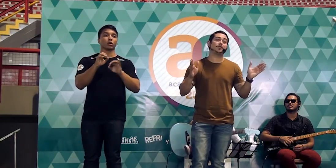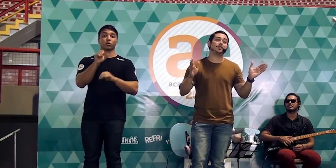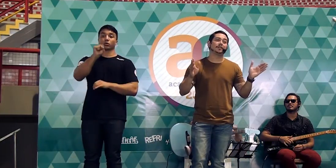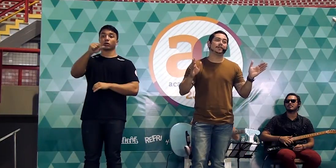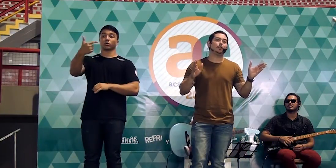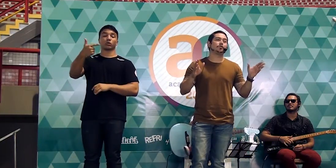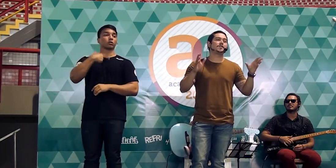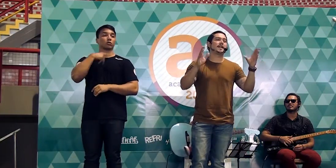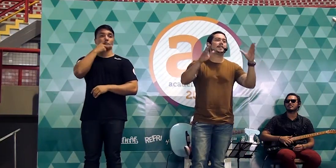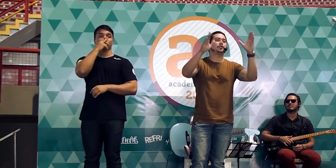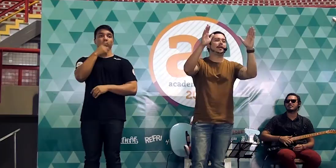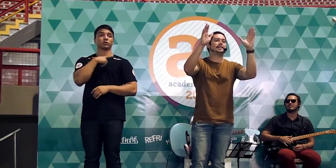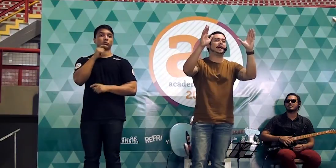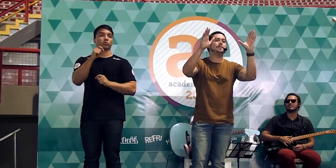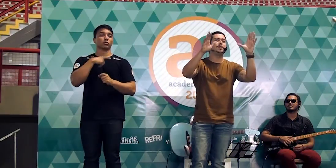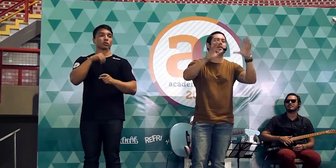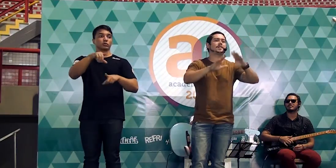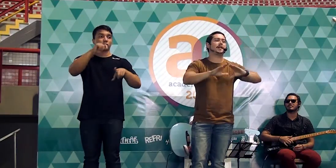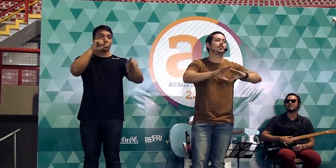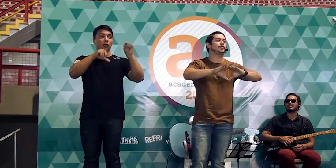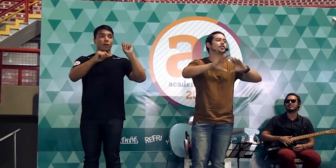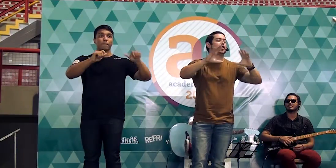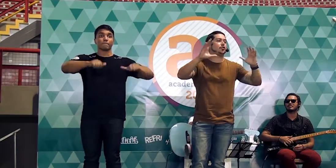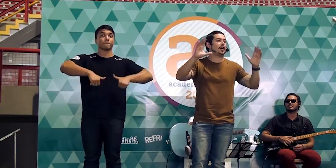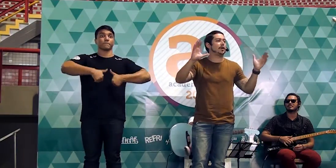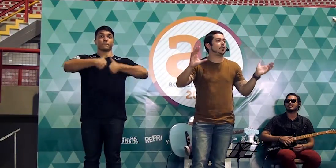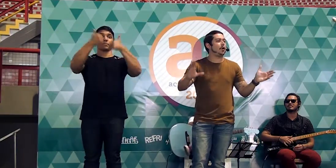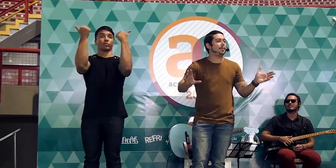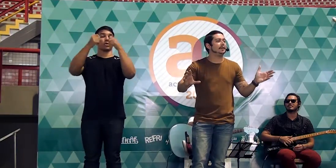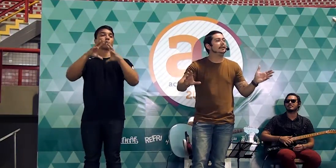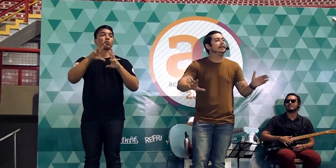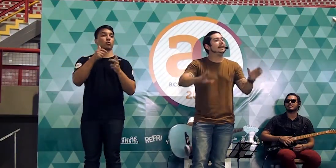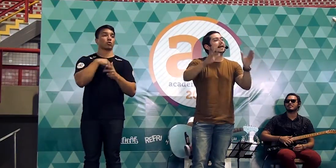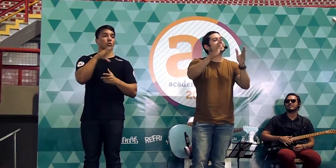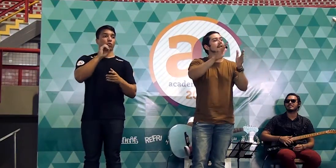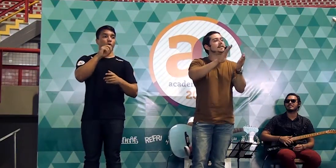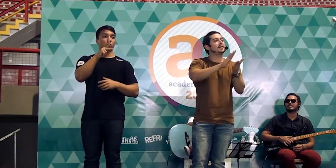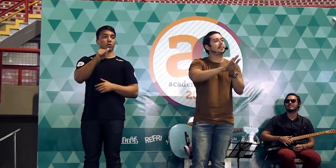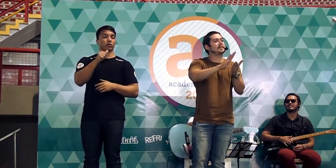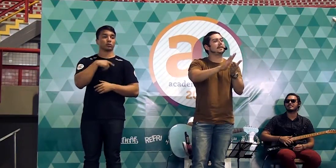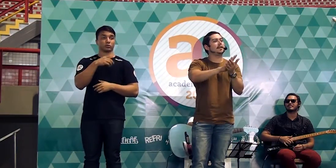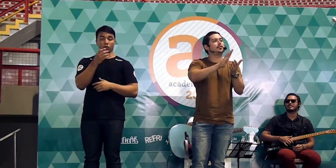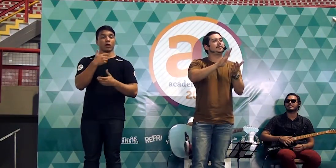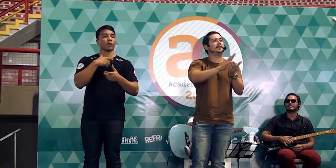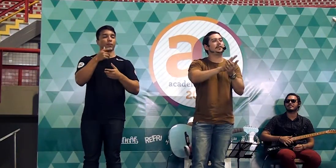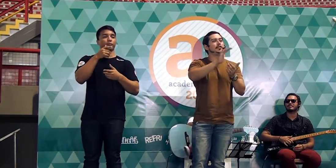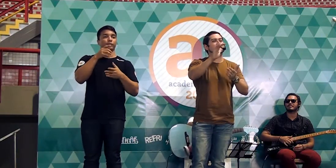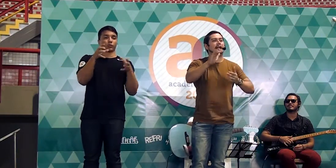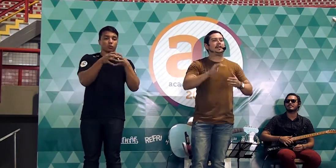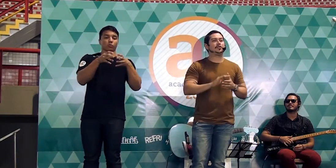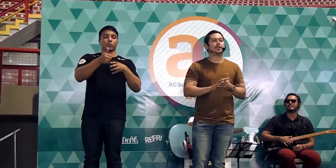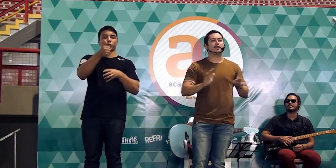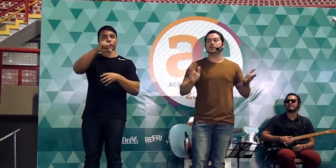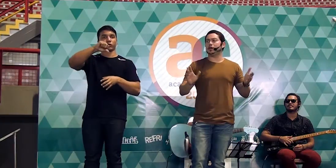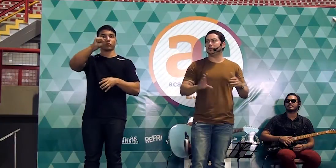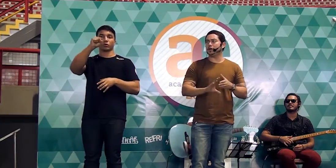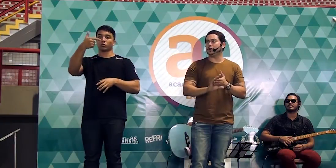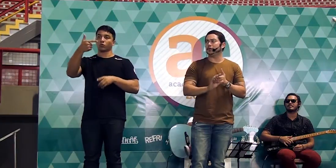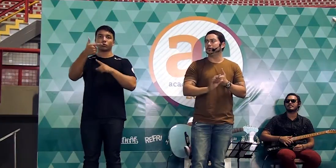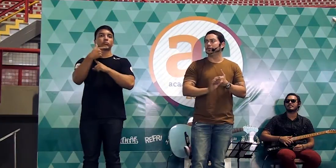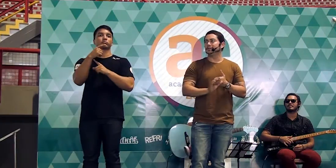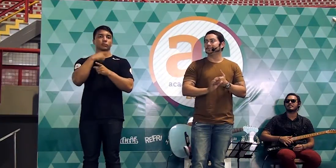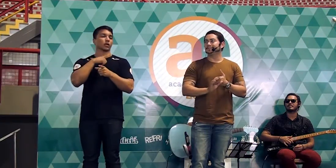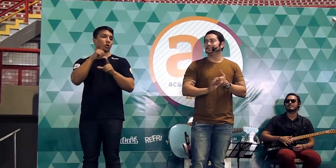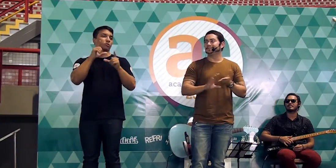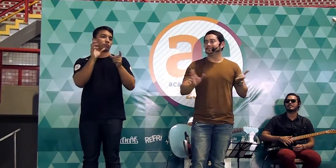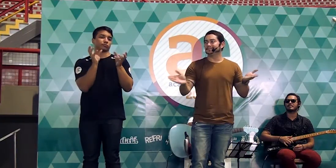até hoje, quando seleciona as 10 melhores seleções que já jogaram a Copa, a seleção brasileira de 82 está na lista, só não